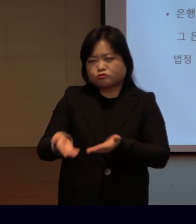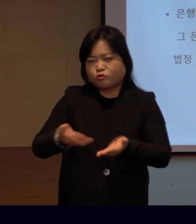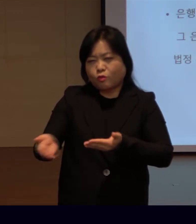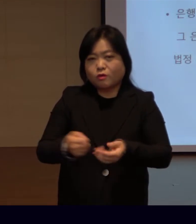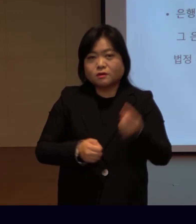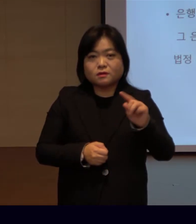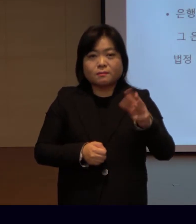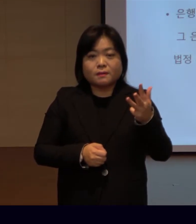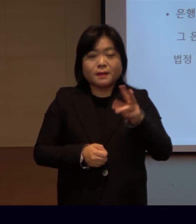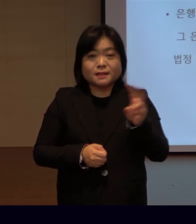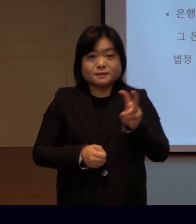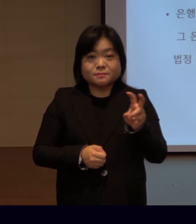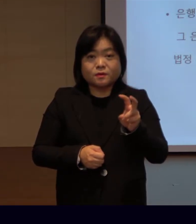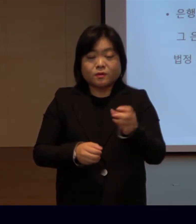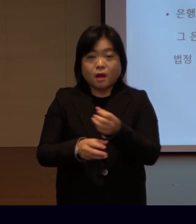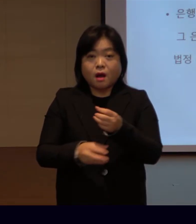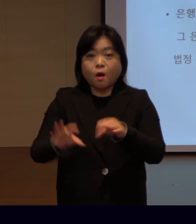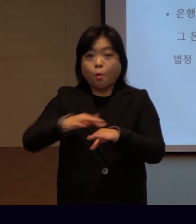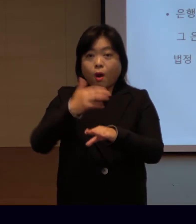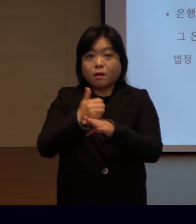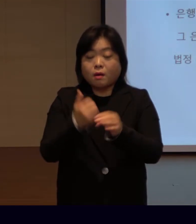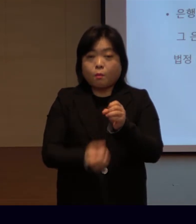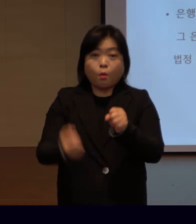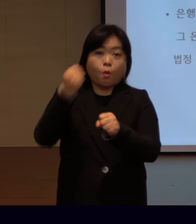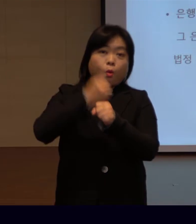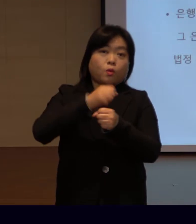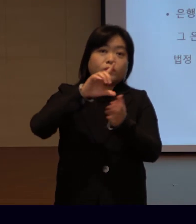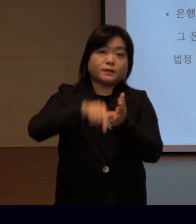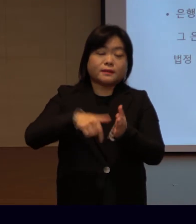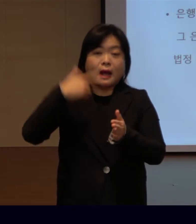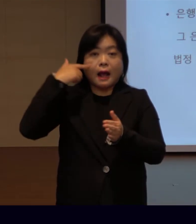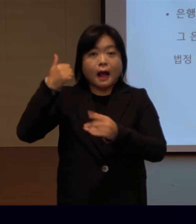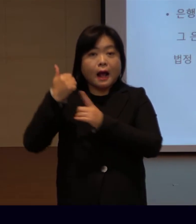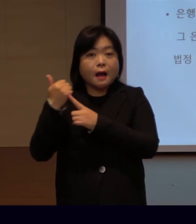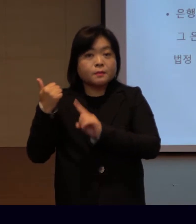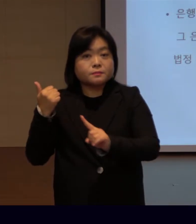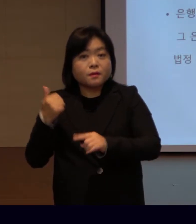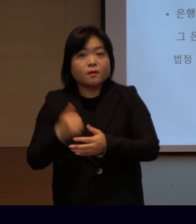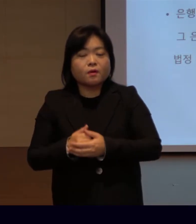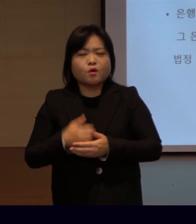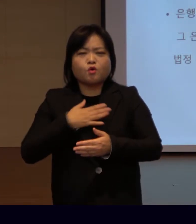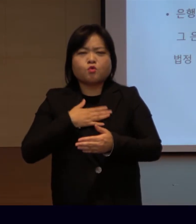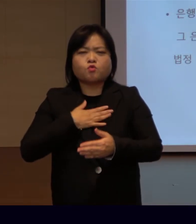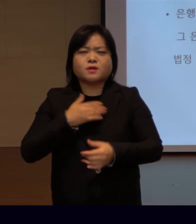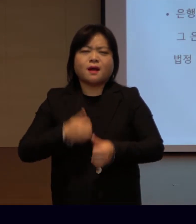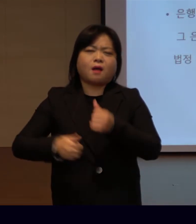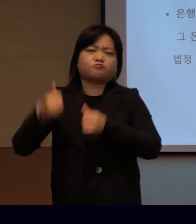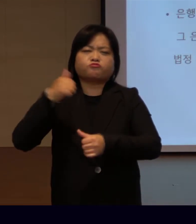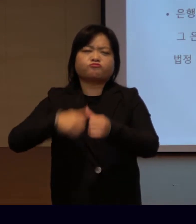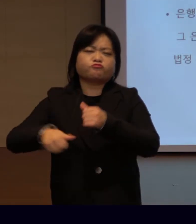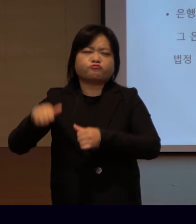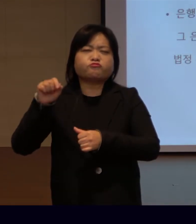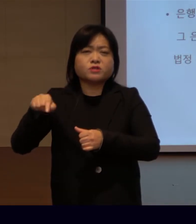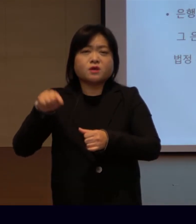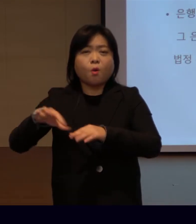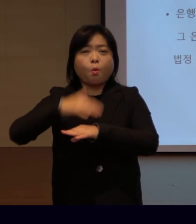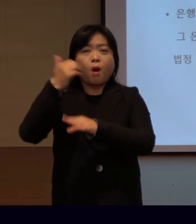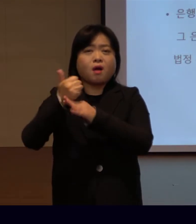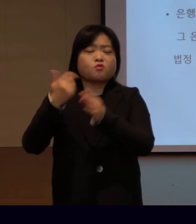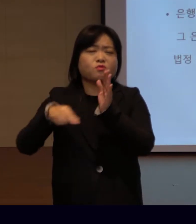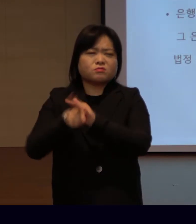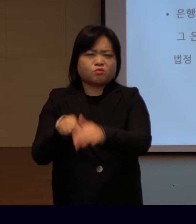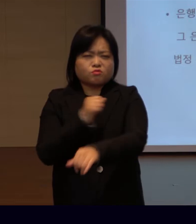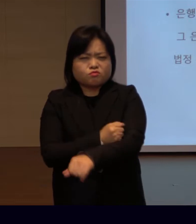1822년에 이제 복고 왕정이 왔을 때 이제 이 아버지는 우리 가문이 그동안 왕정을 위해서